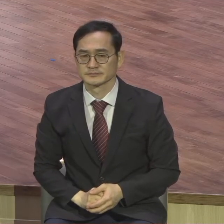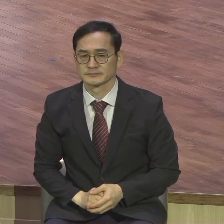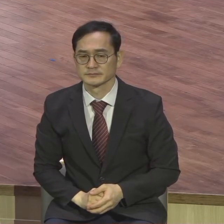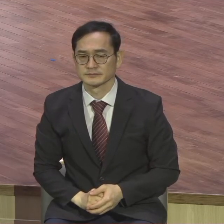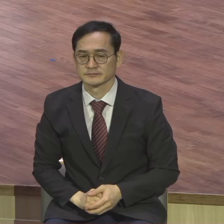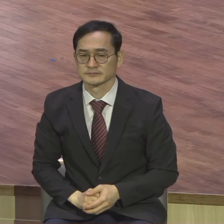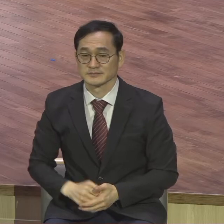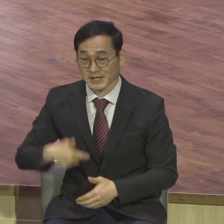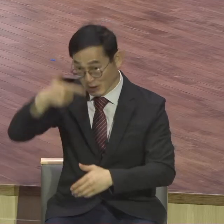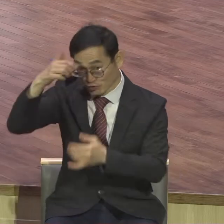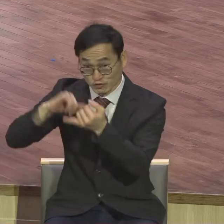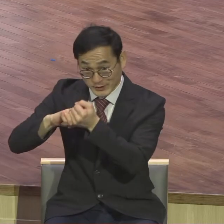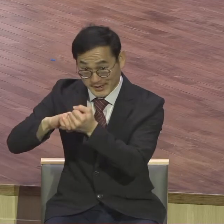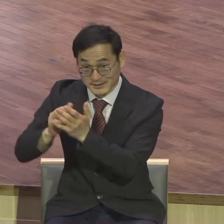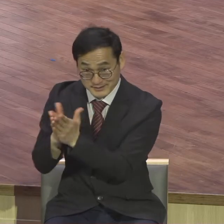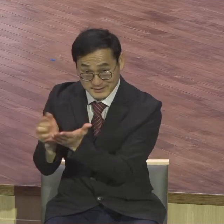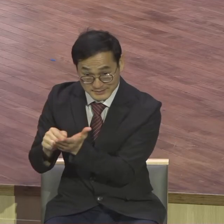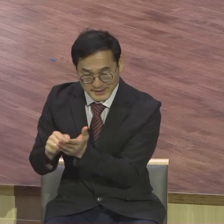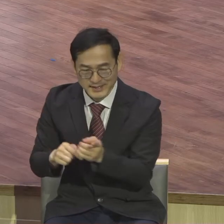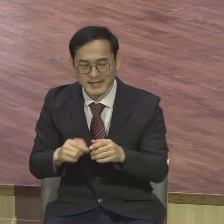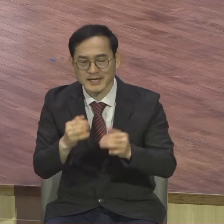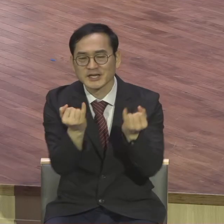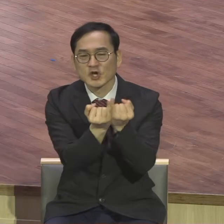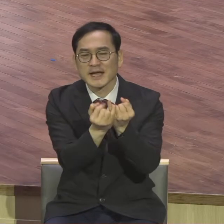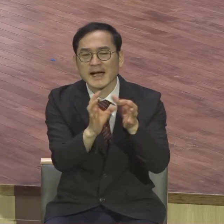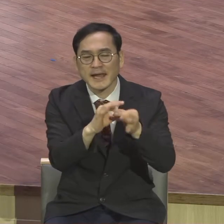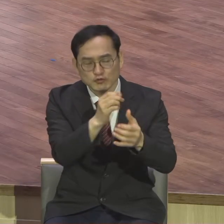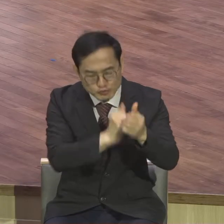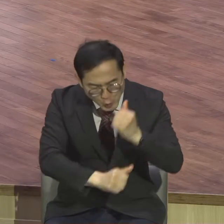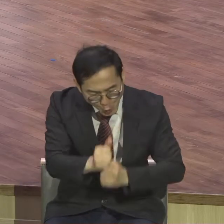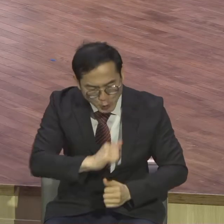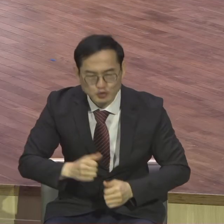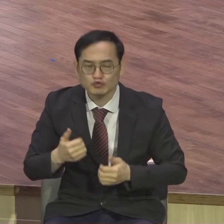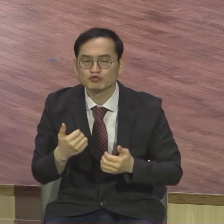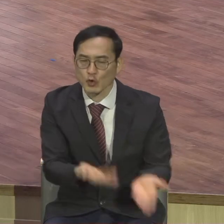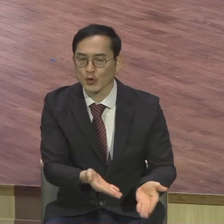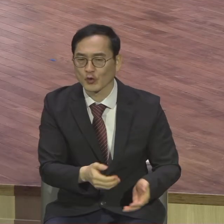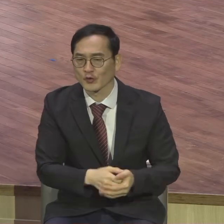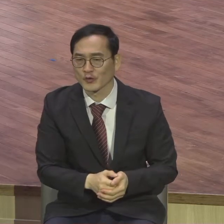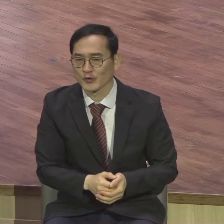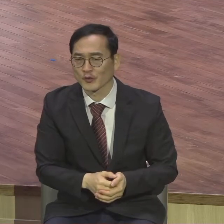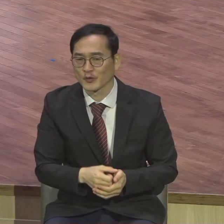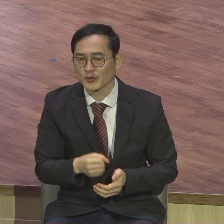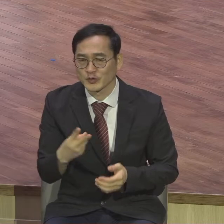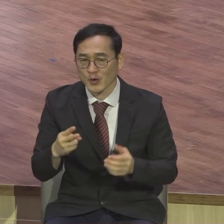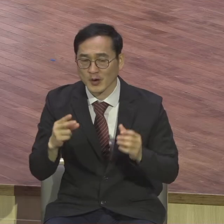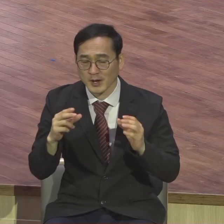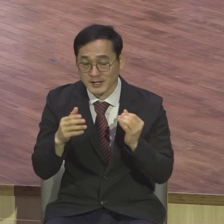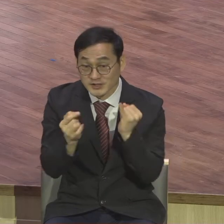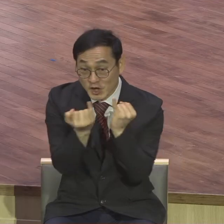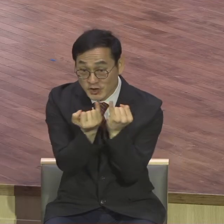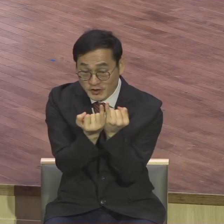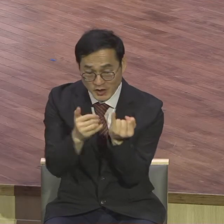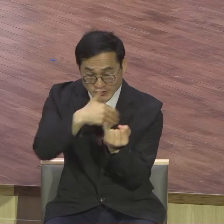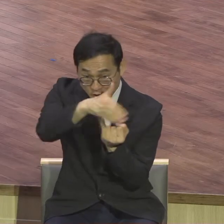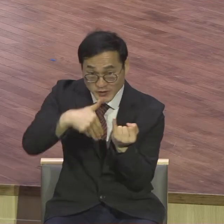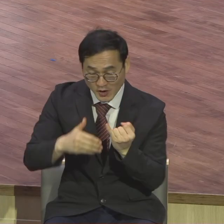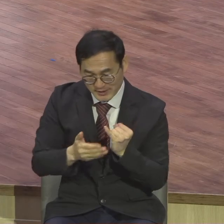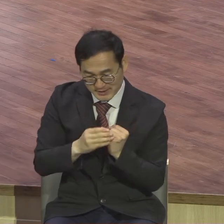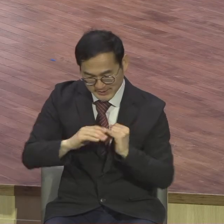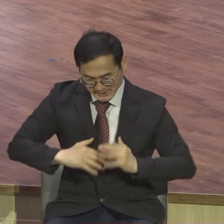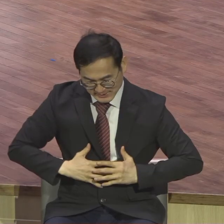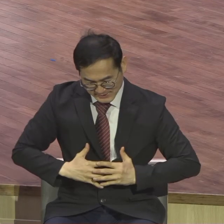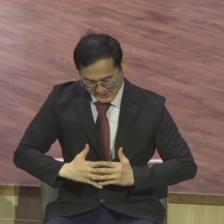후손을 보내실 것을 약속하셨고, 이사야 7장 14절에는 처녀가 잉태 아들을 낳을 것이다, 그 이름 임마누엘이라, 이렇게